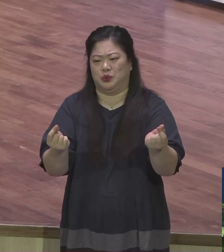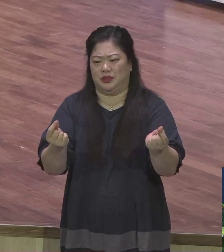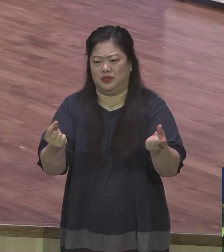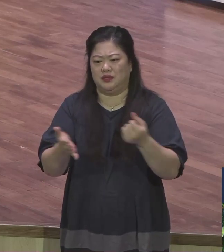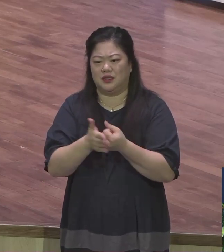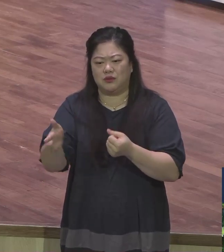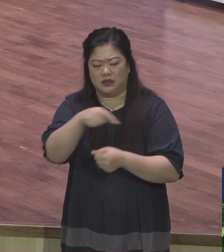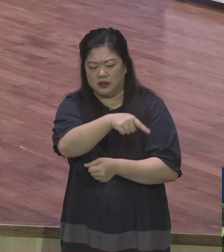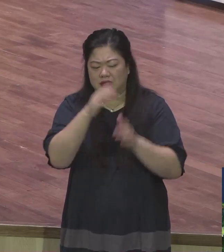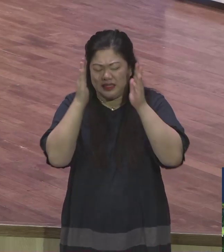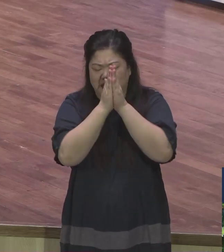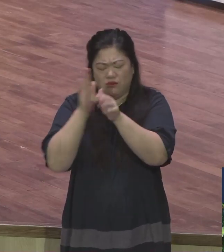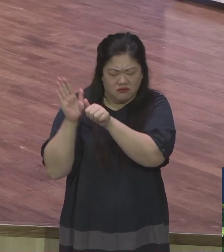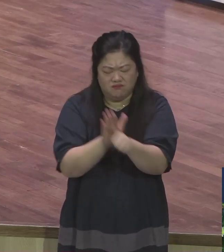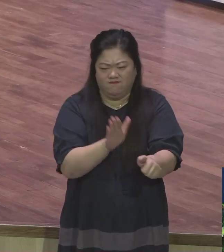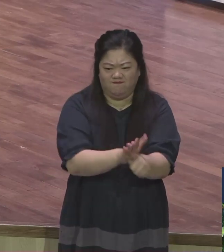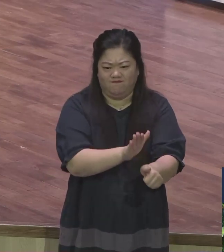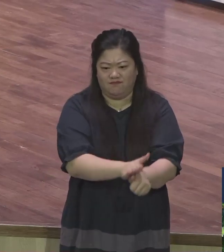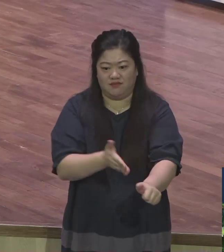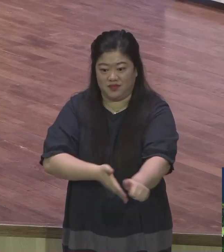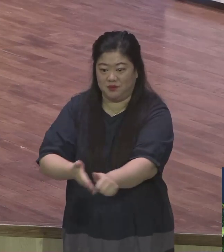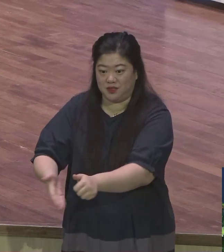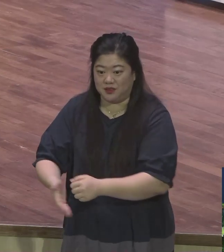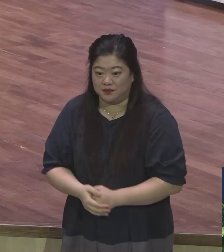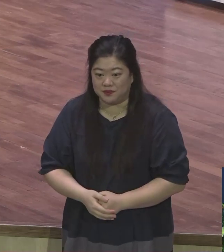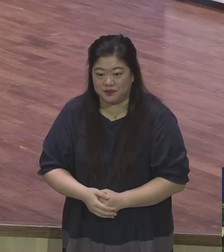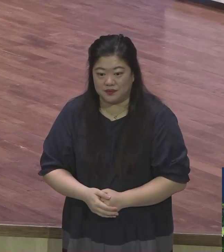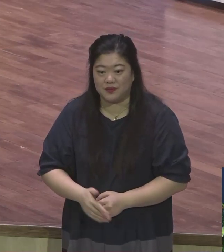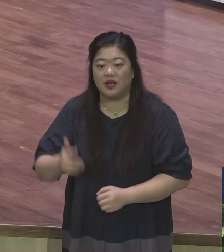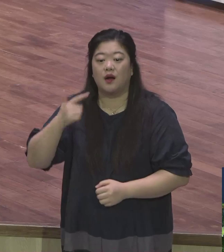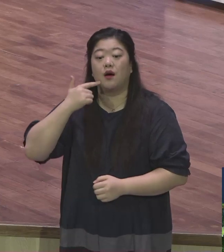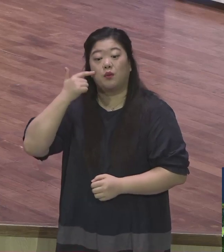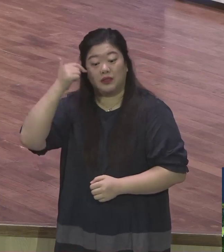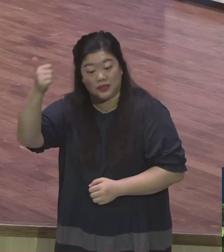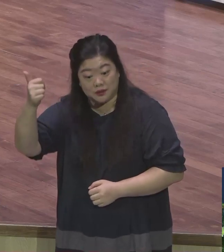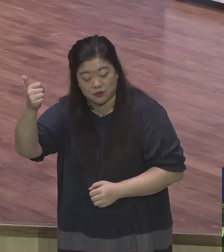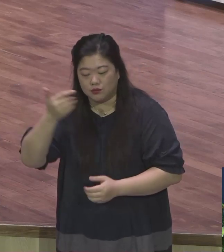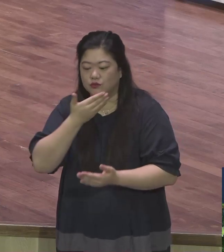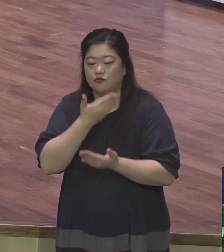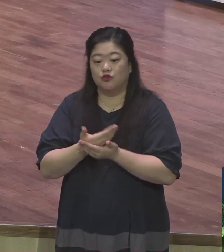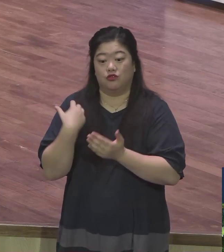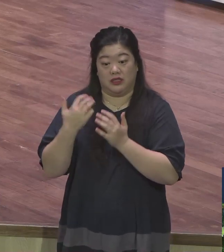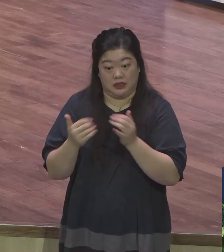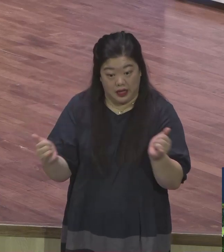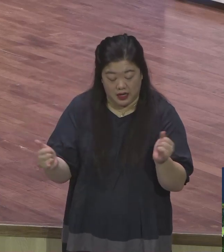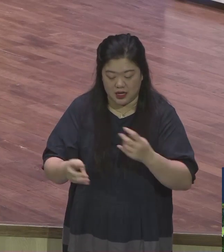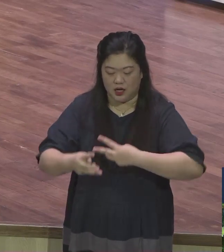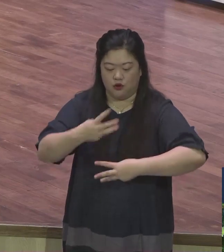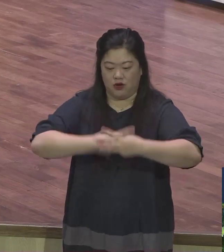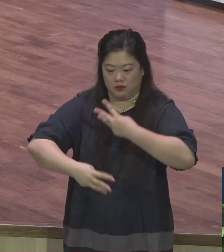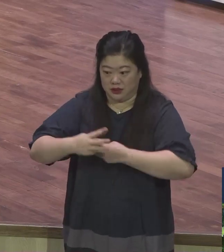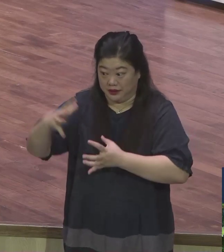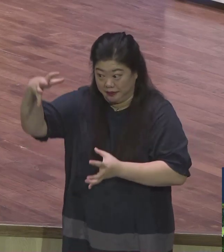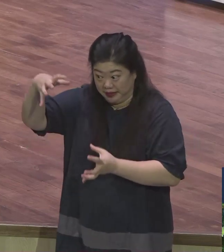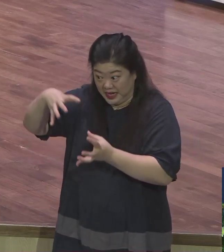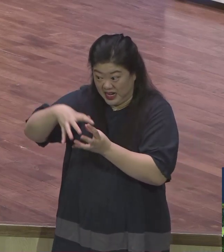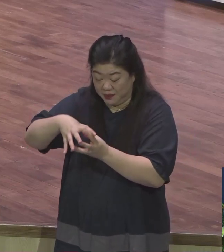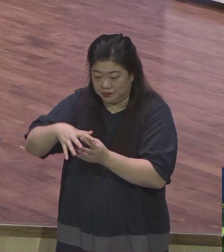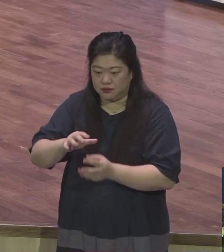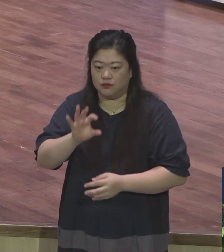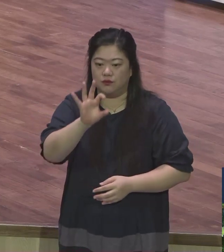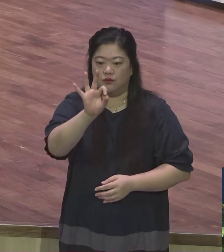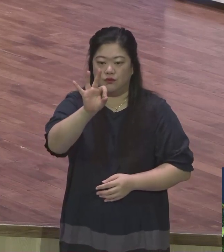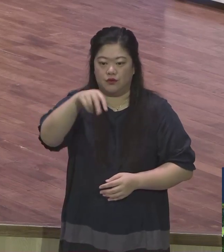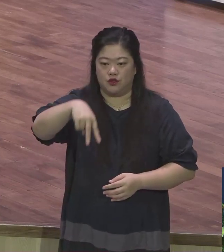한마디로 목회자 중직자 이제 랩너트를 다 세워가지고 유니티 사역을 그렇게